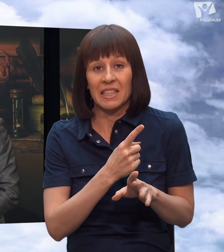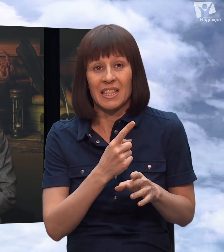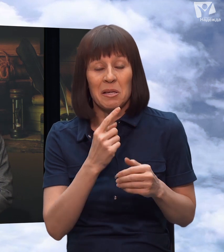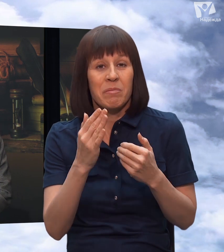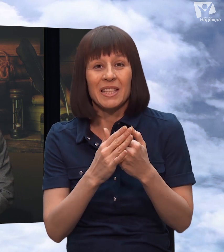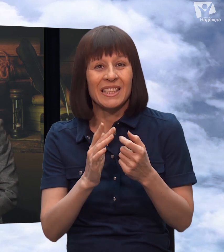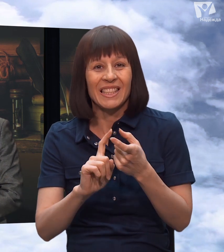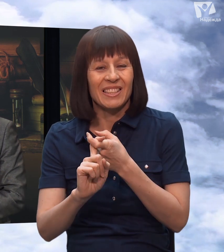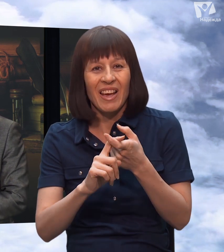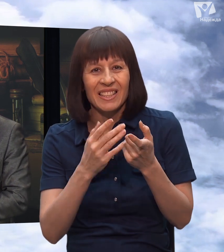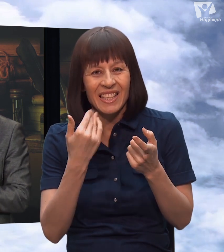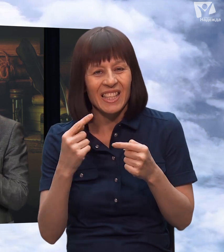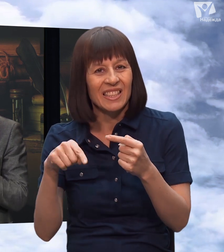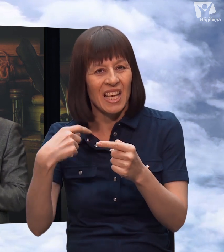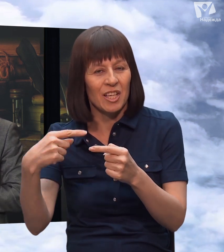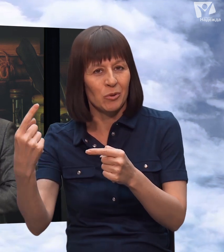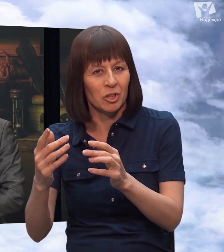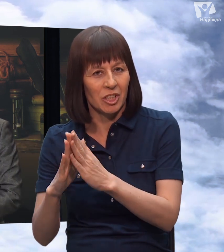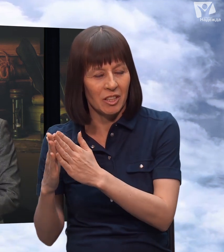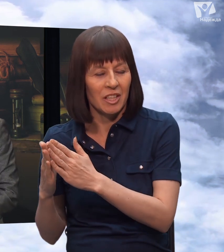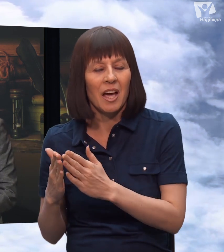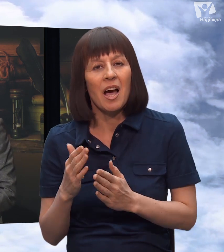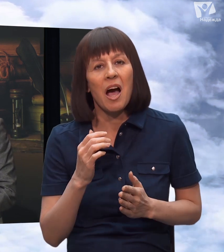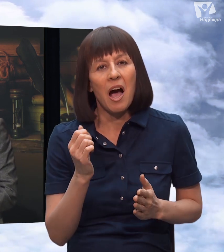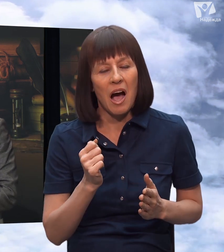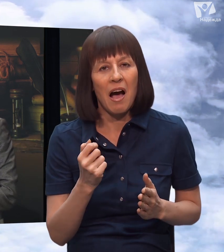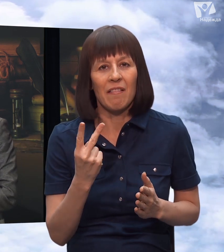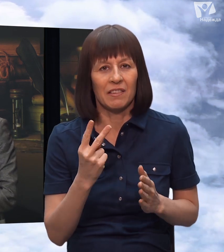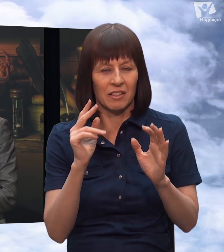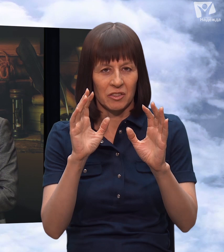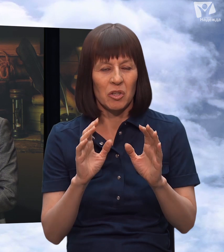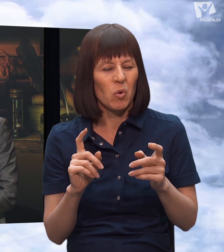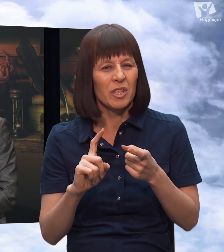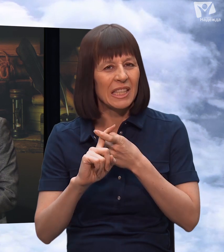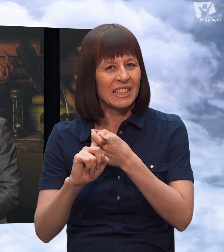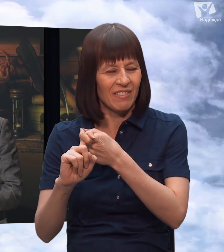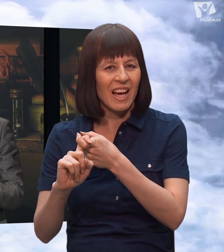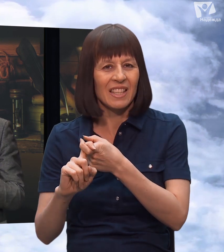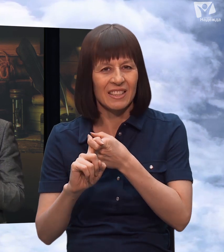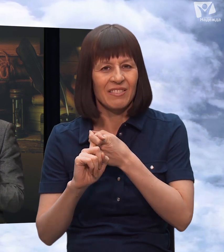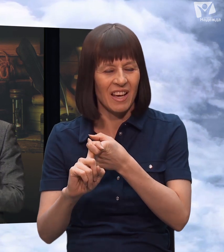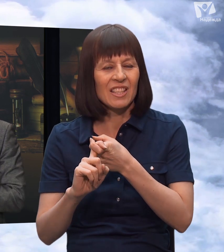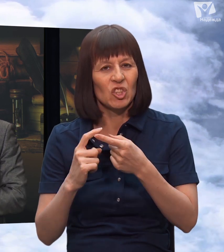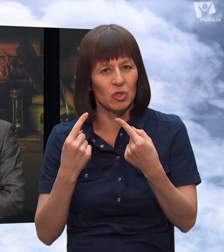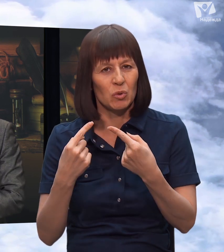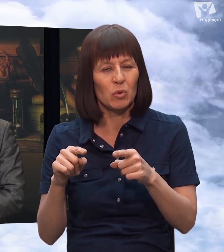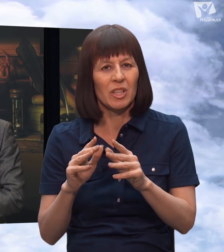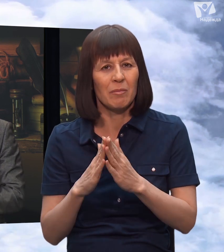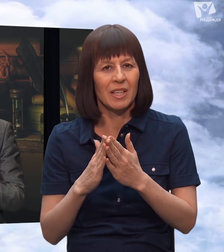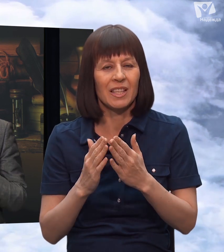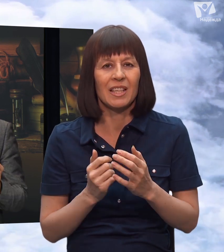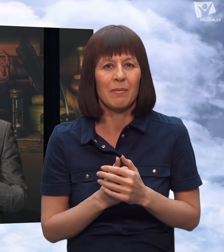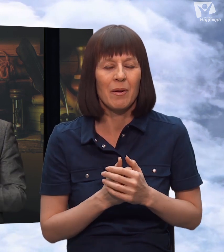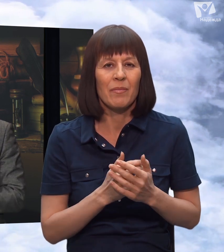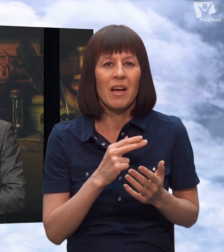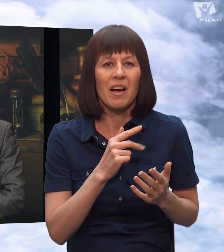очень много вот нашем уроке приводятся несколько текстов в которых такие параллели наблюдается